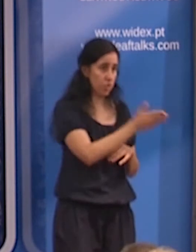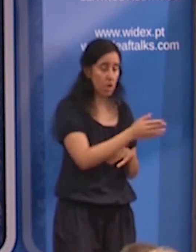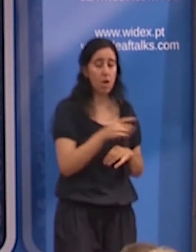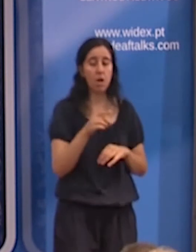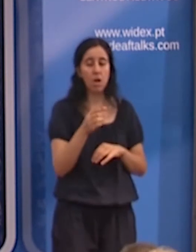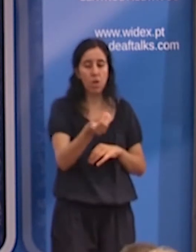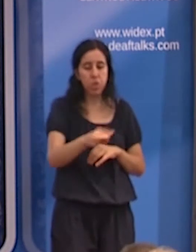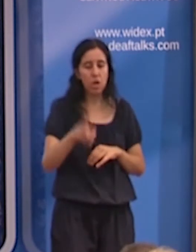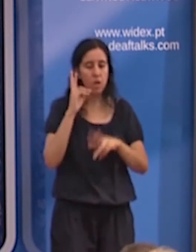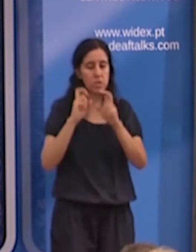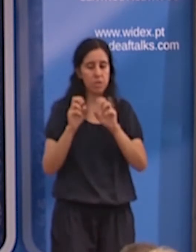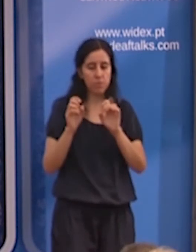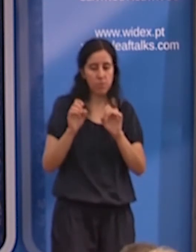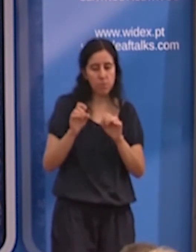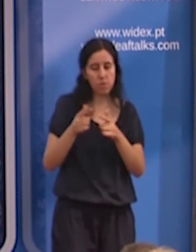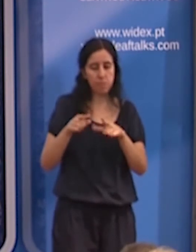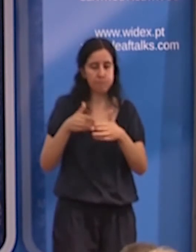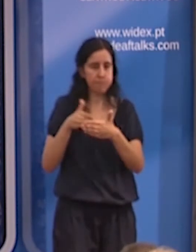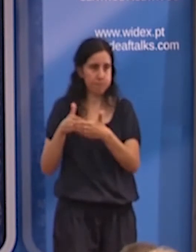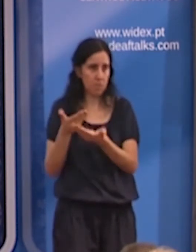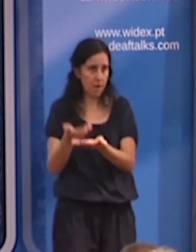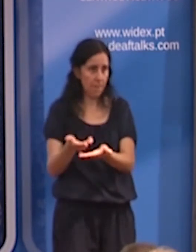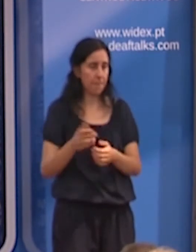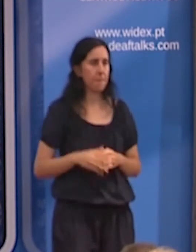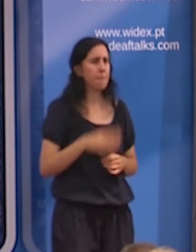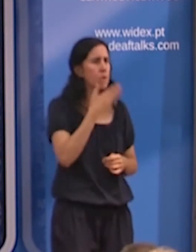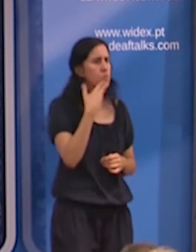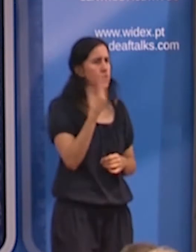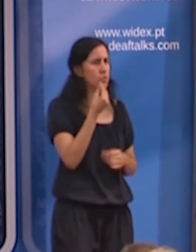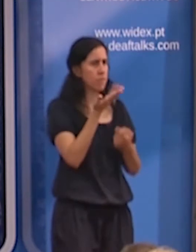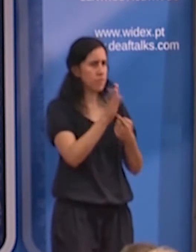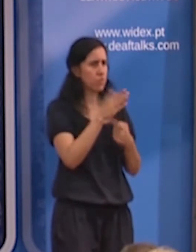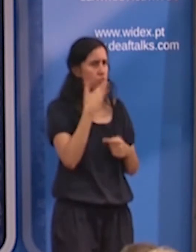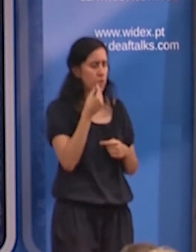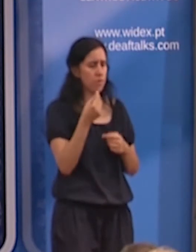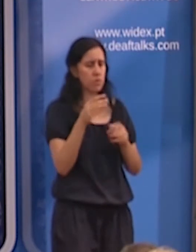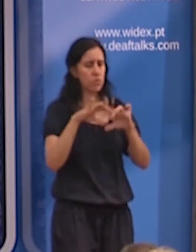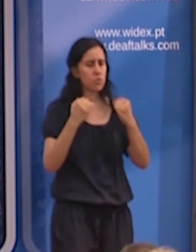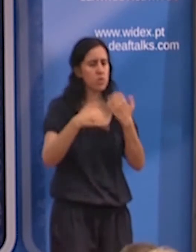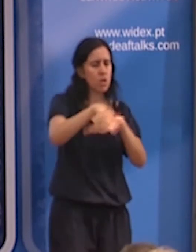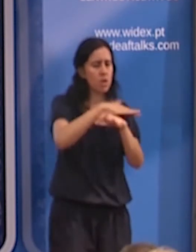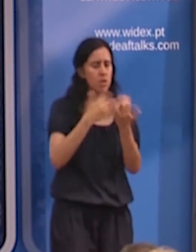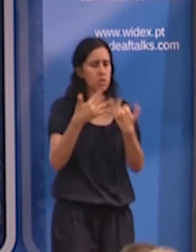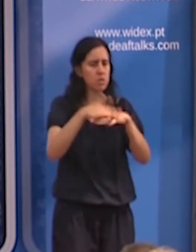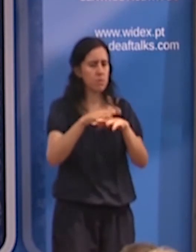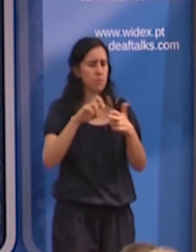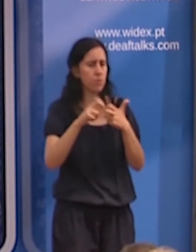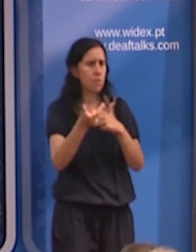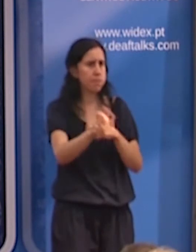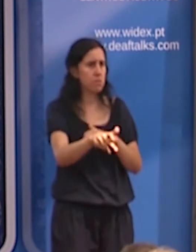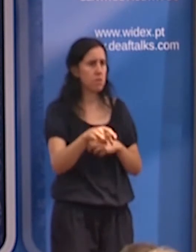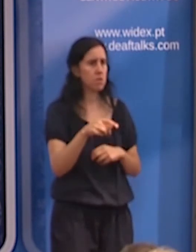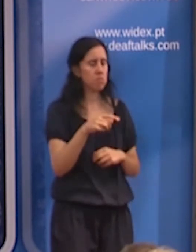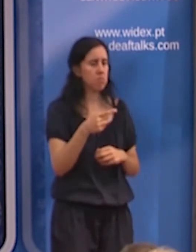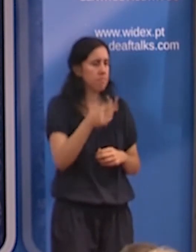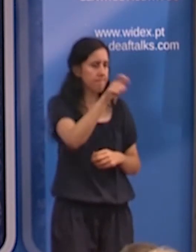têm uma privação auditiva. Quando assistimos também a jovens, por exemplo, que têm problemas de integração social, que não